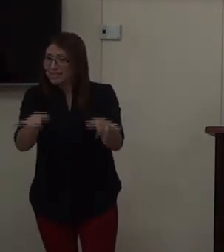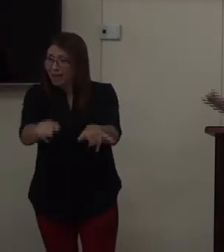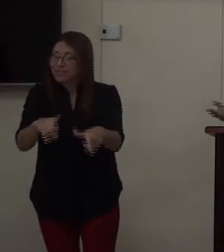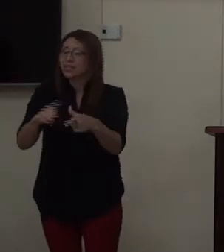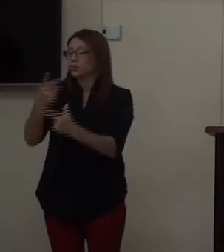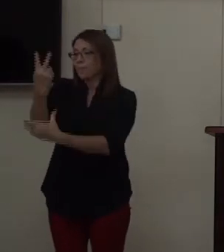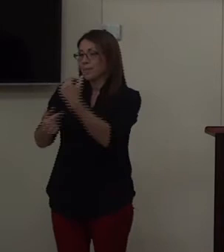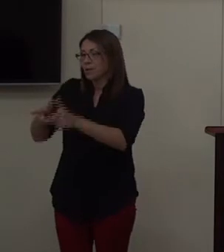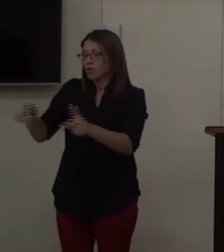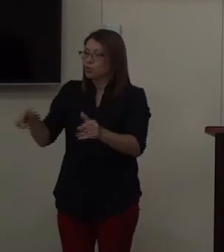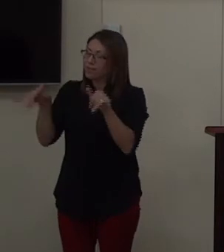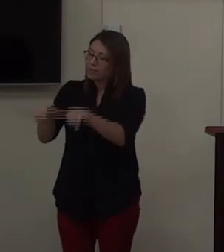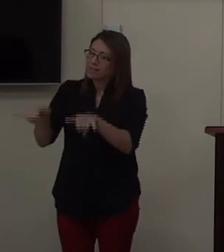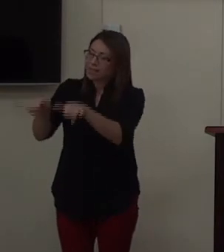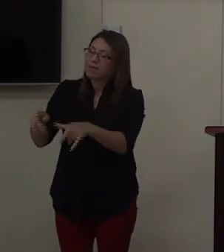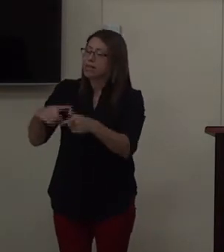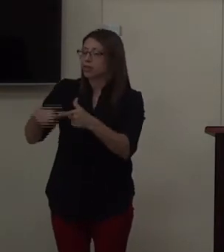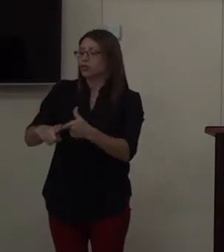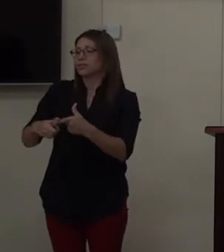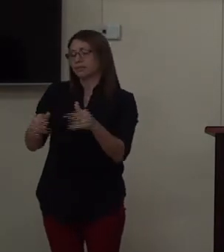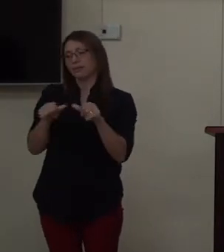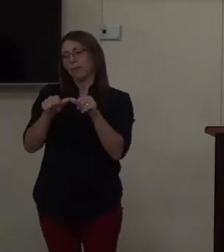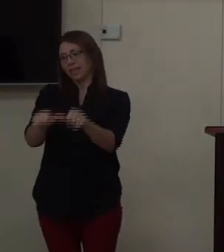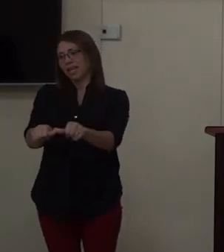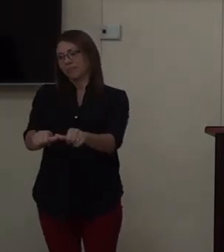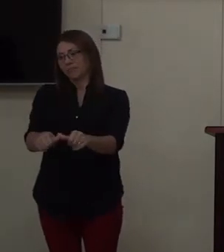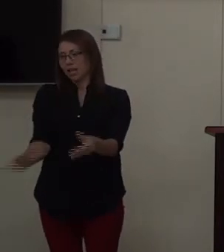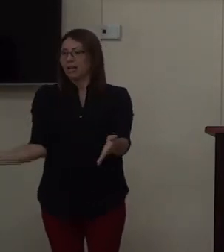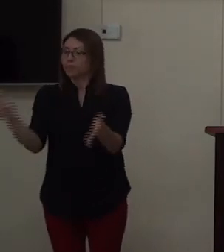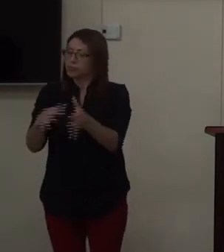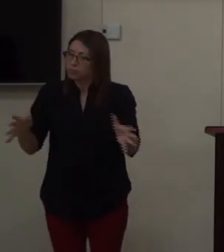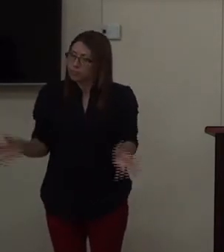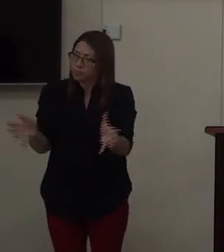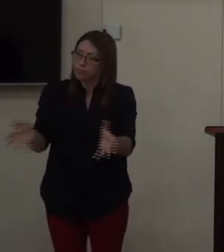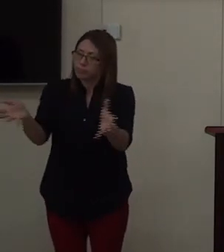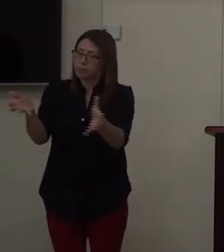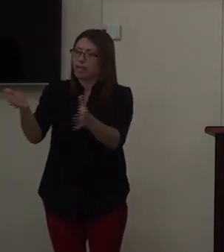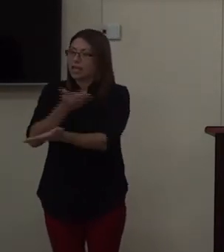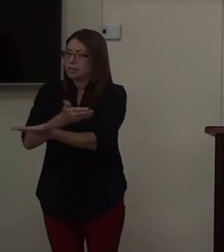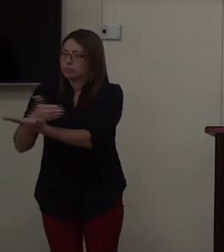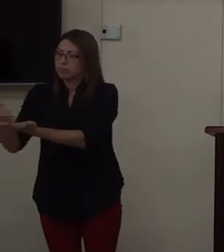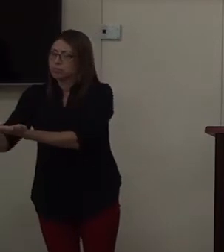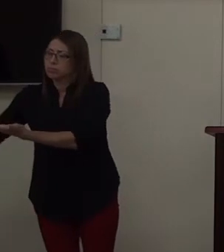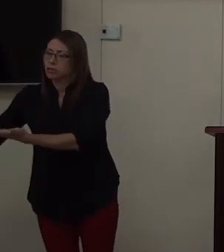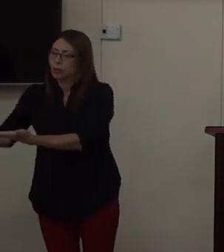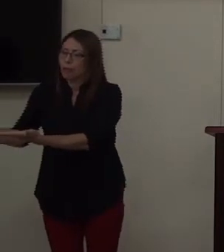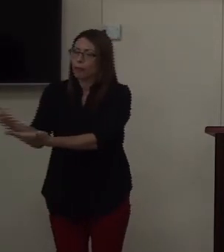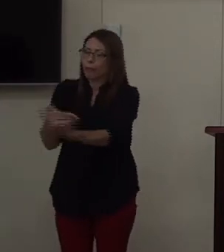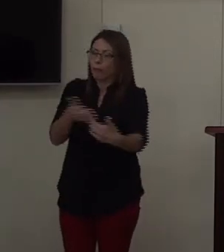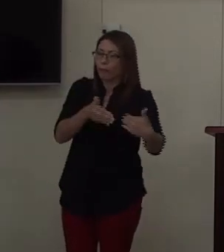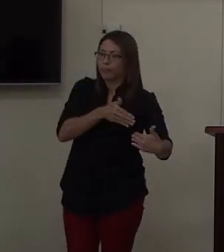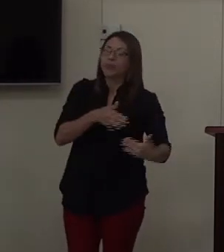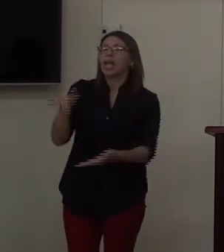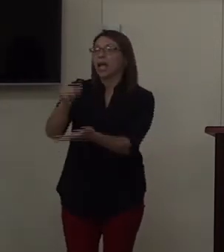estable y entonces se va a mantener la lengua y se va a revertir el proceso de desplazamiento. Estas